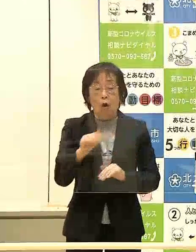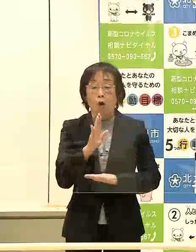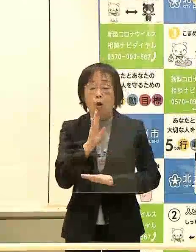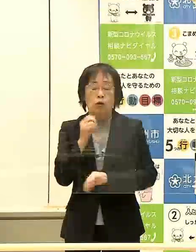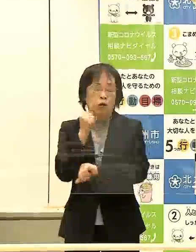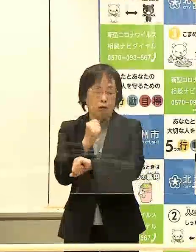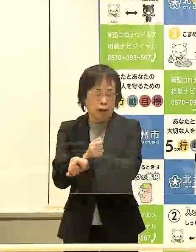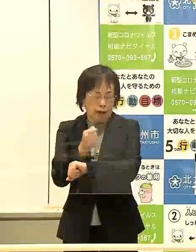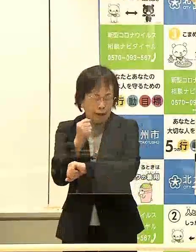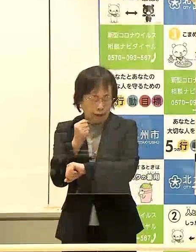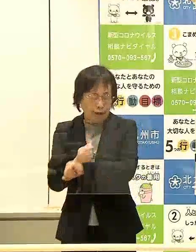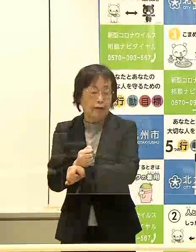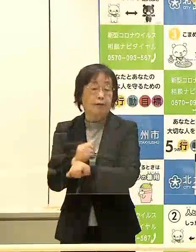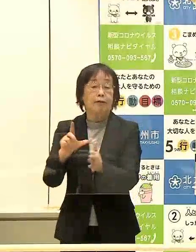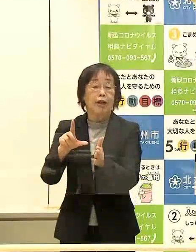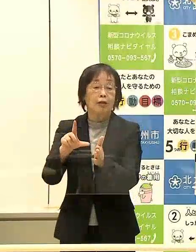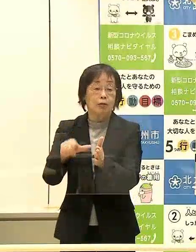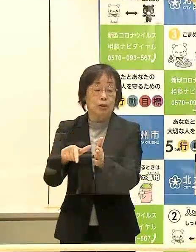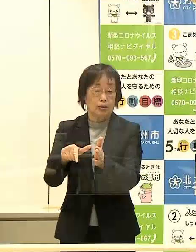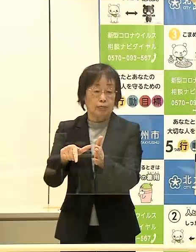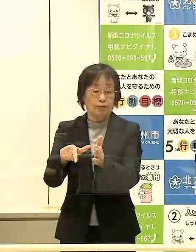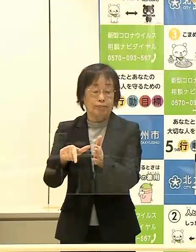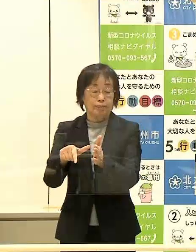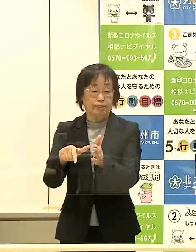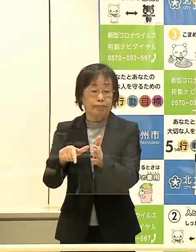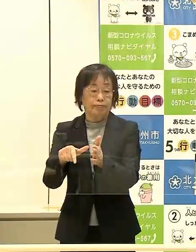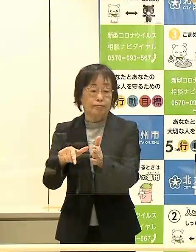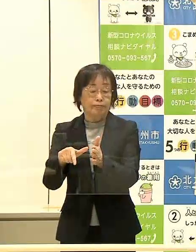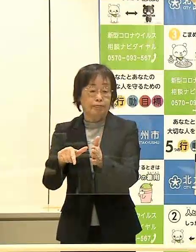至っているという風匂いしております